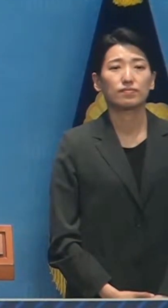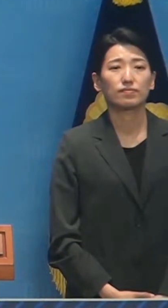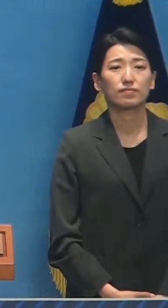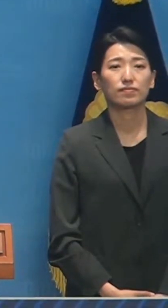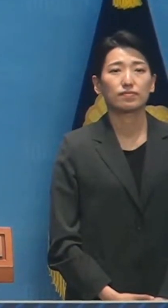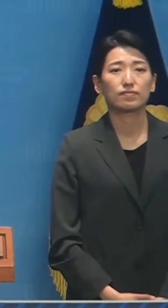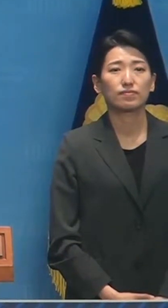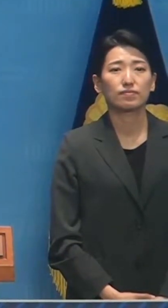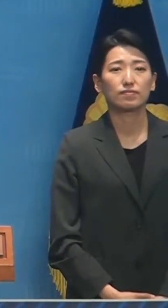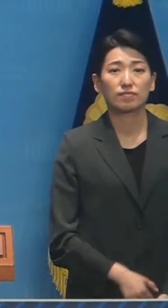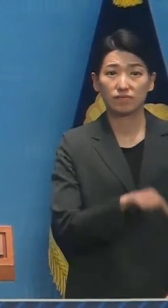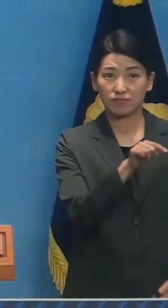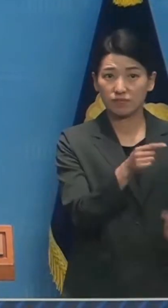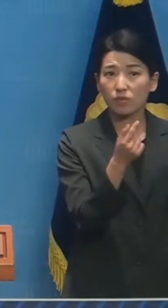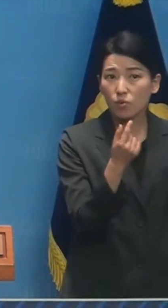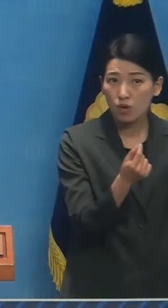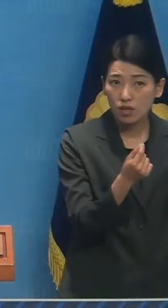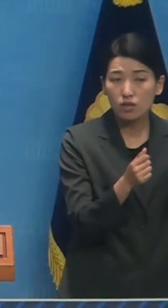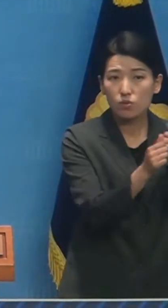상담학은 아동인권유린